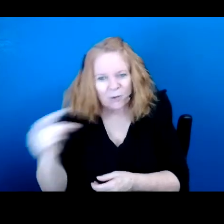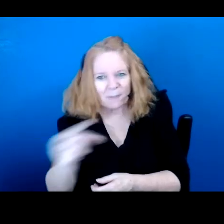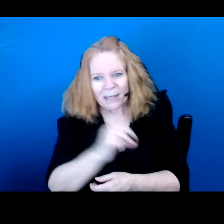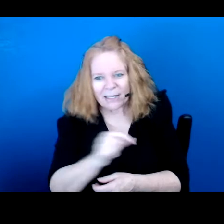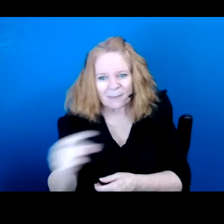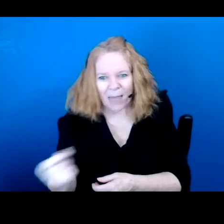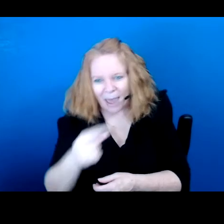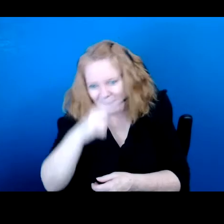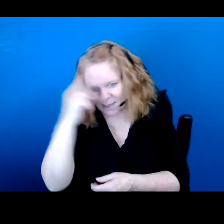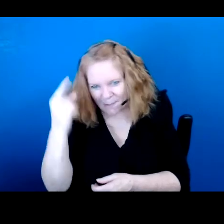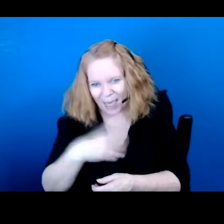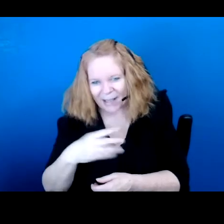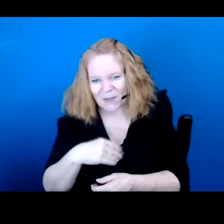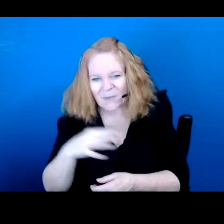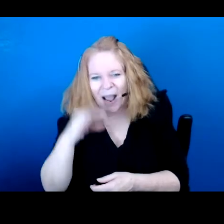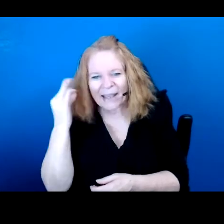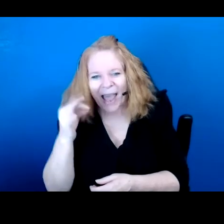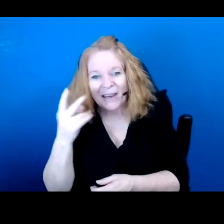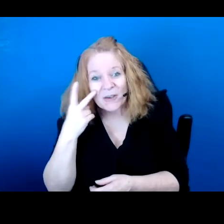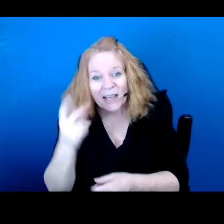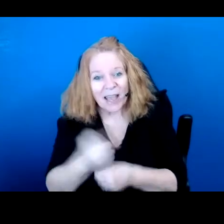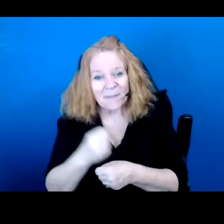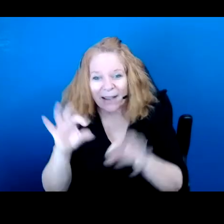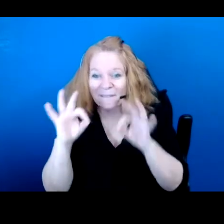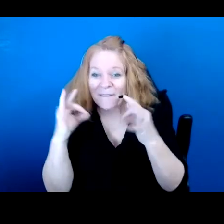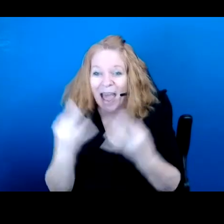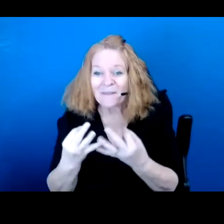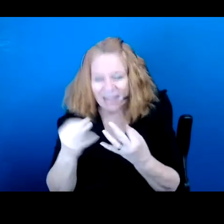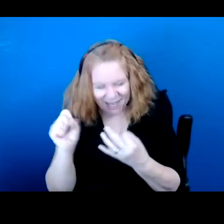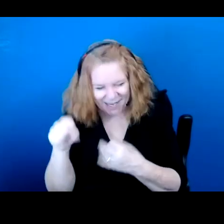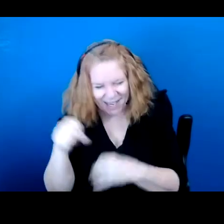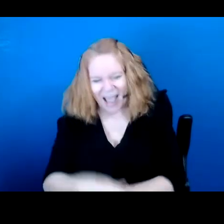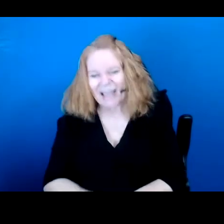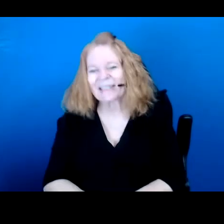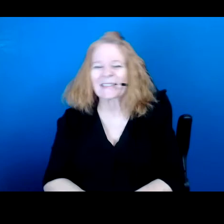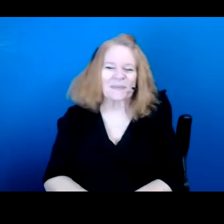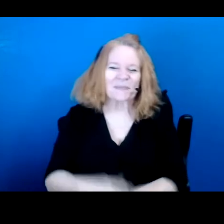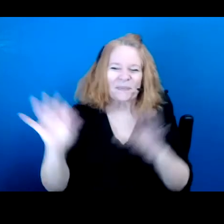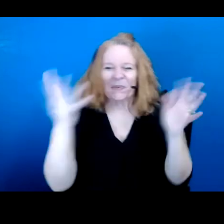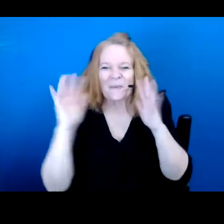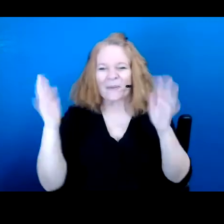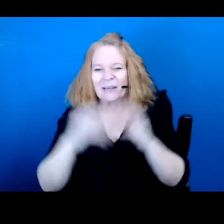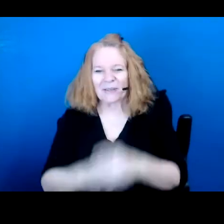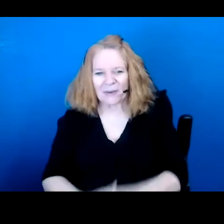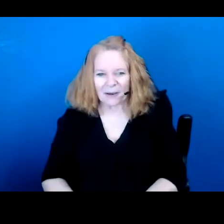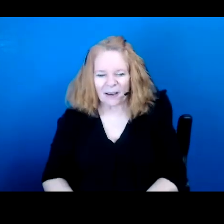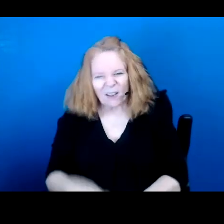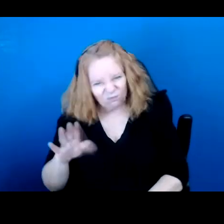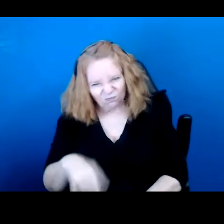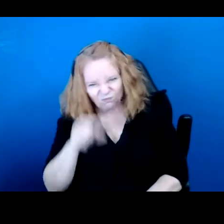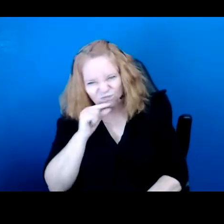el señor de nieve ahora sí tenemos dos gatitos splits plan tenemos una